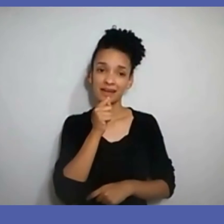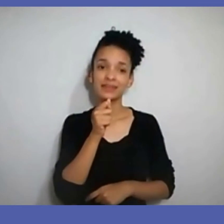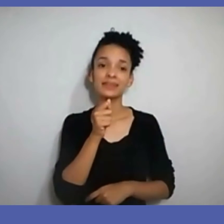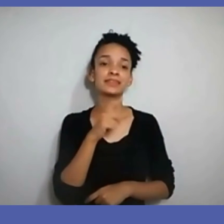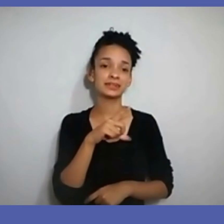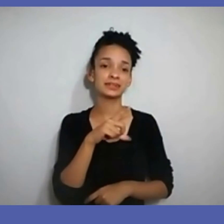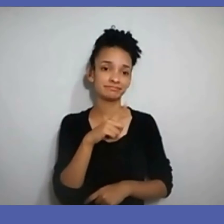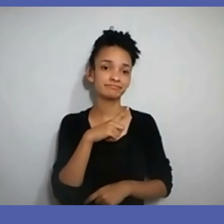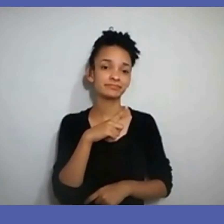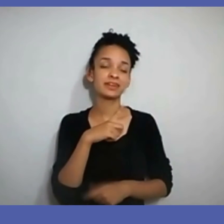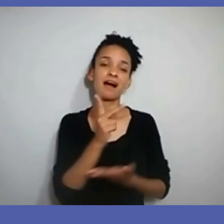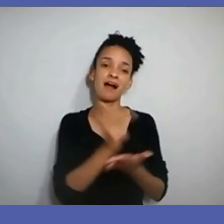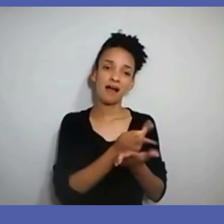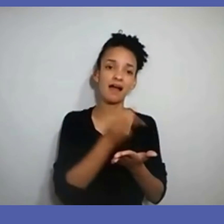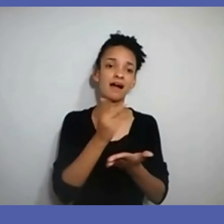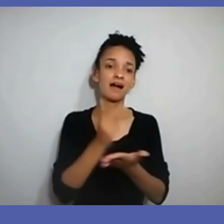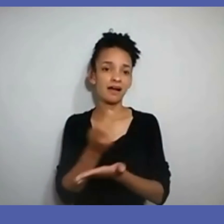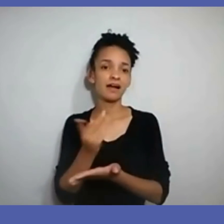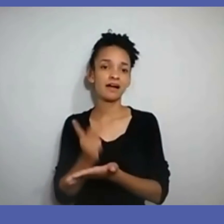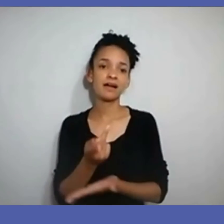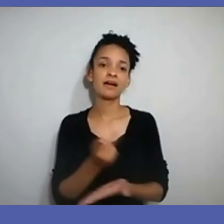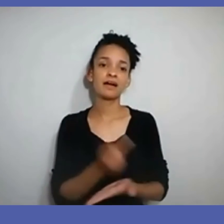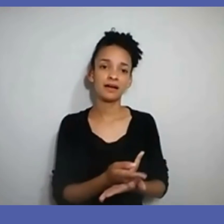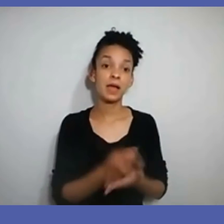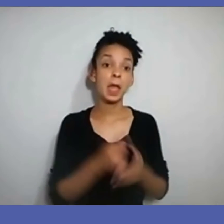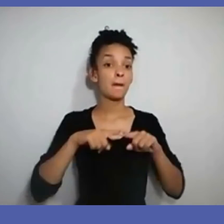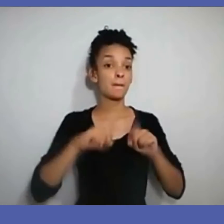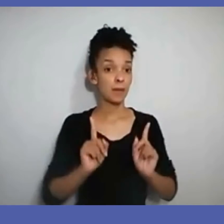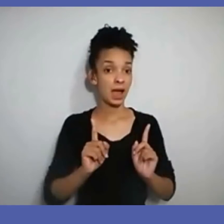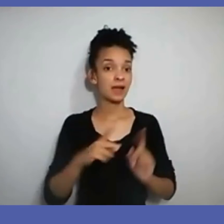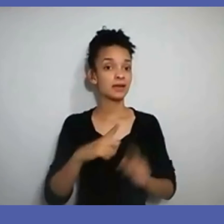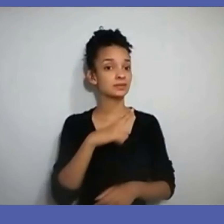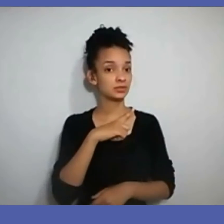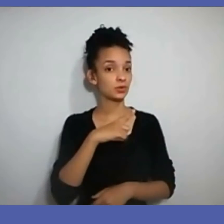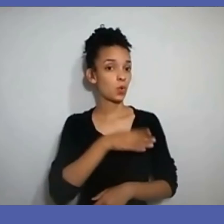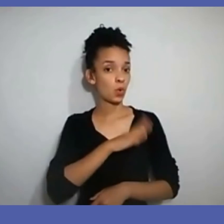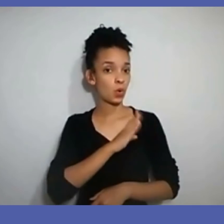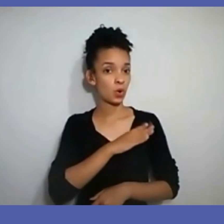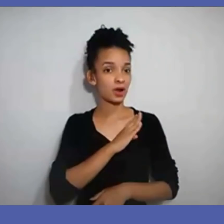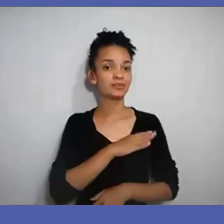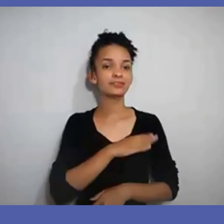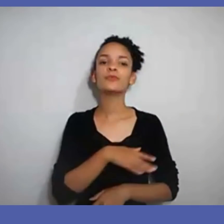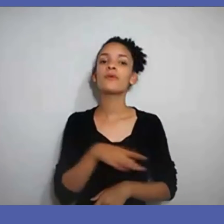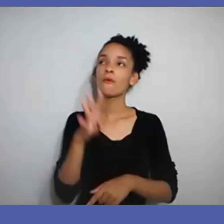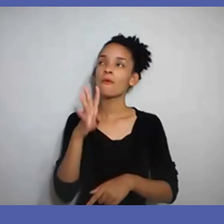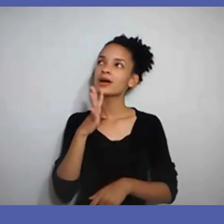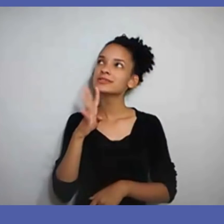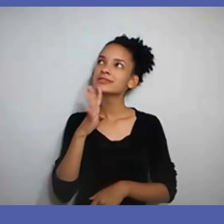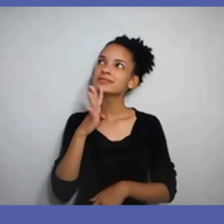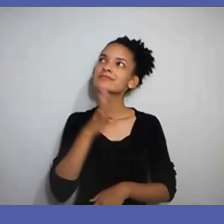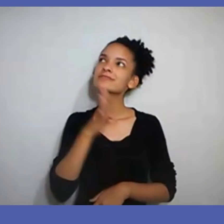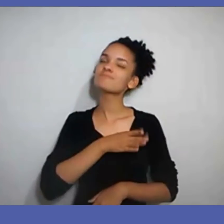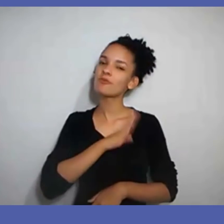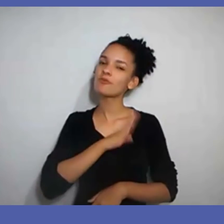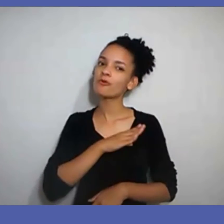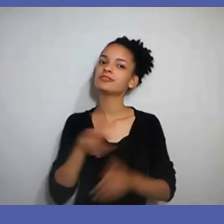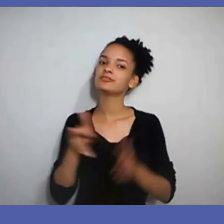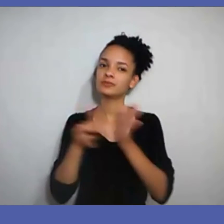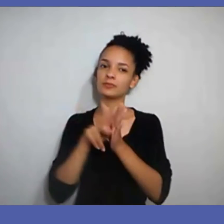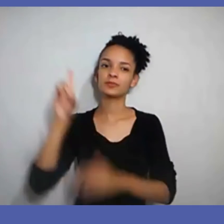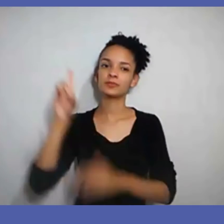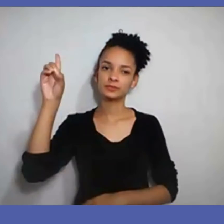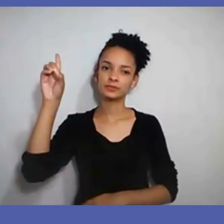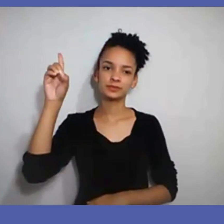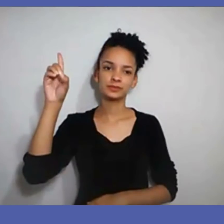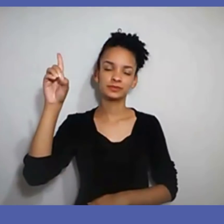coração, certo? Ele tinha um coração que conhecia o coração de Deus. Ele agradava ao